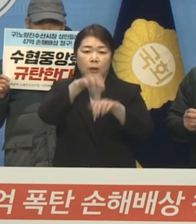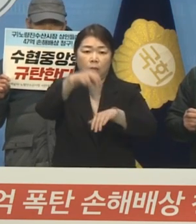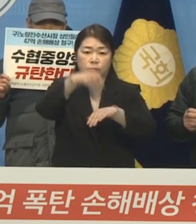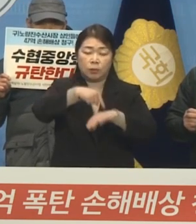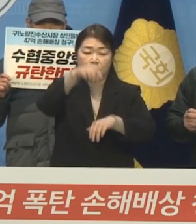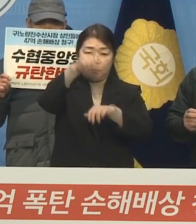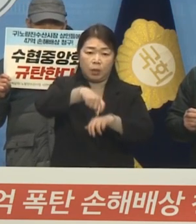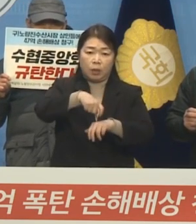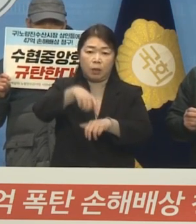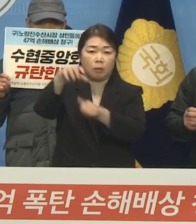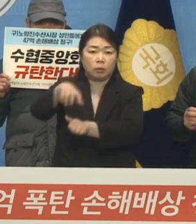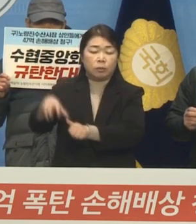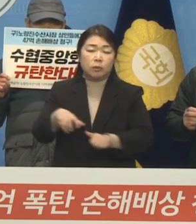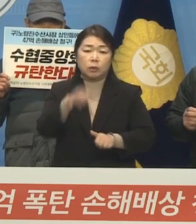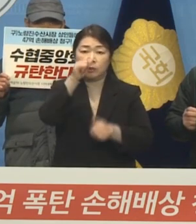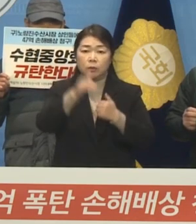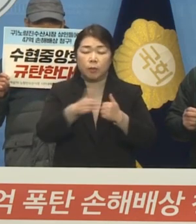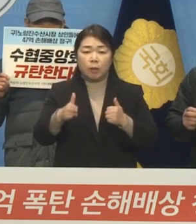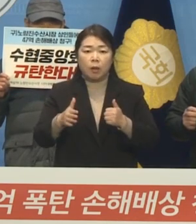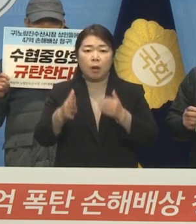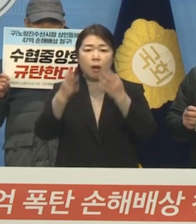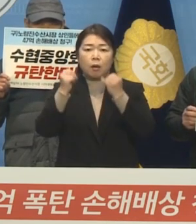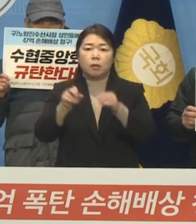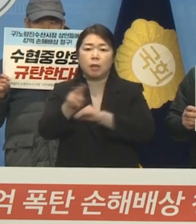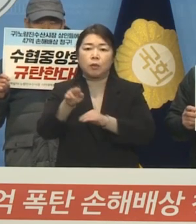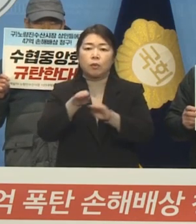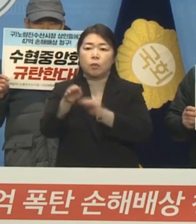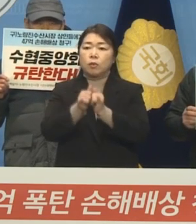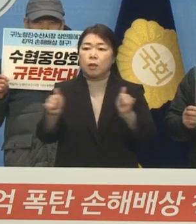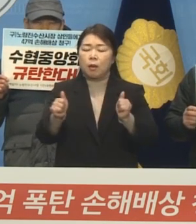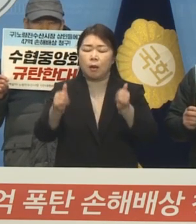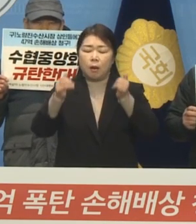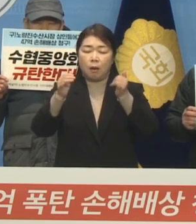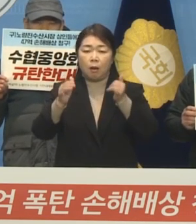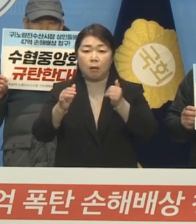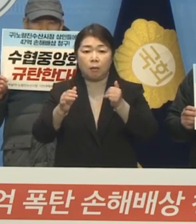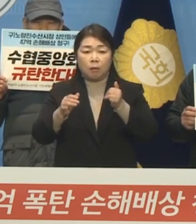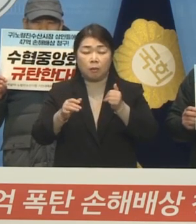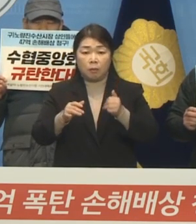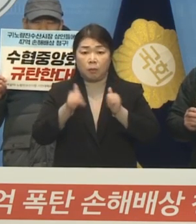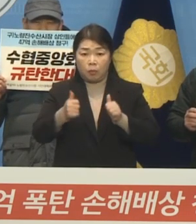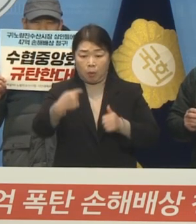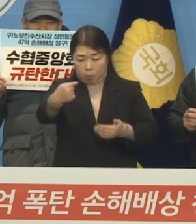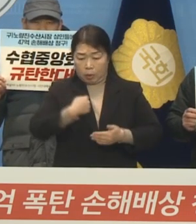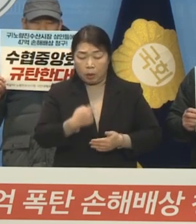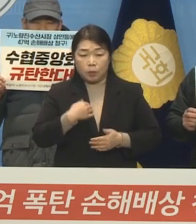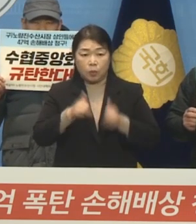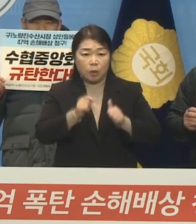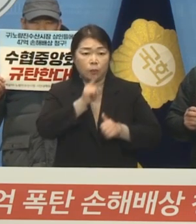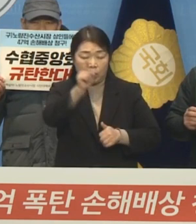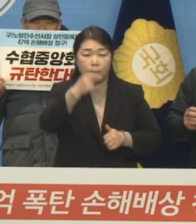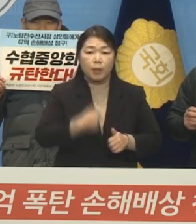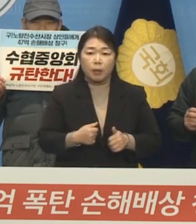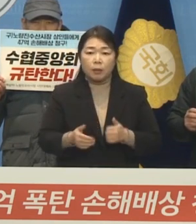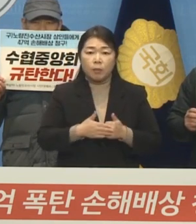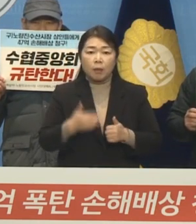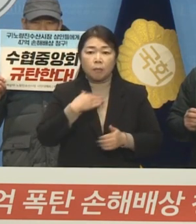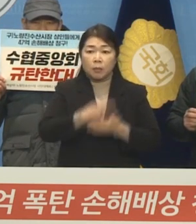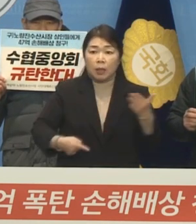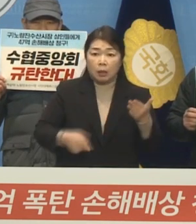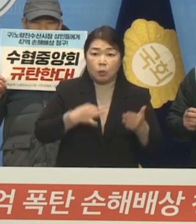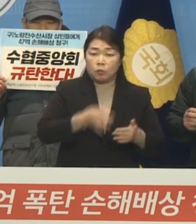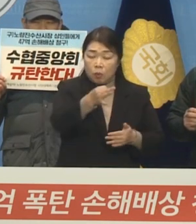버렸던 것을 기억하실 겁니다. 저희는 절대 그렇게 하지 않을 겁니다. 과거를 경험했고 저희 나이 정도